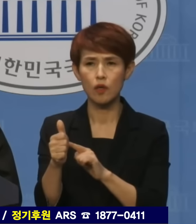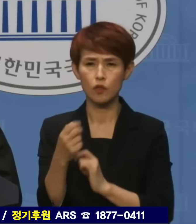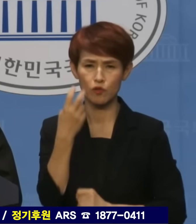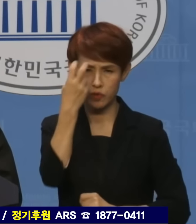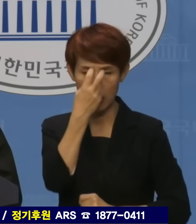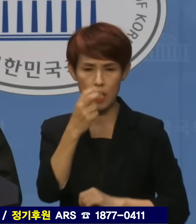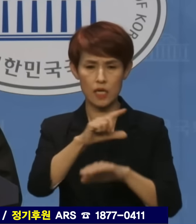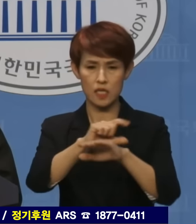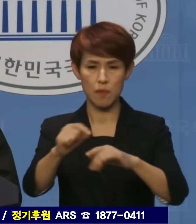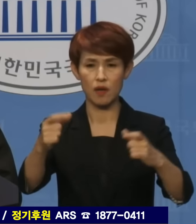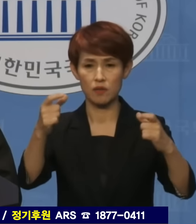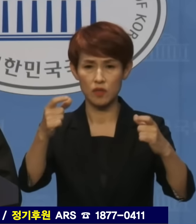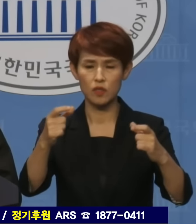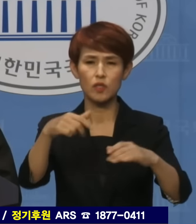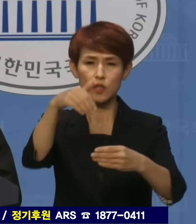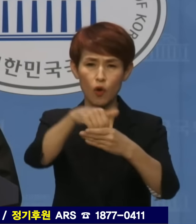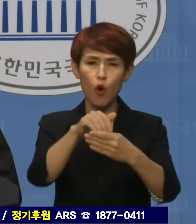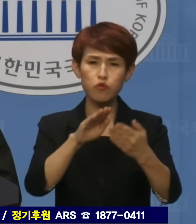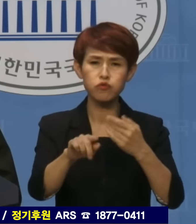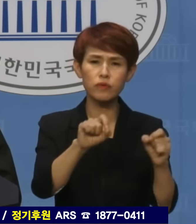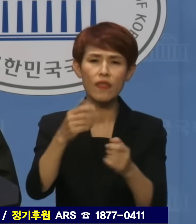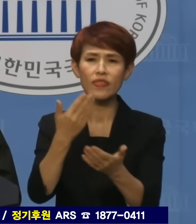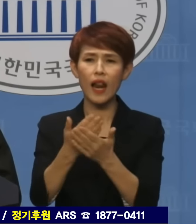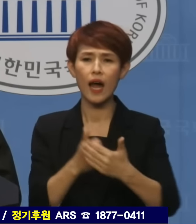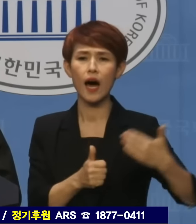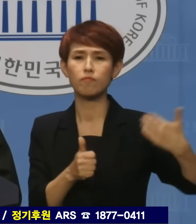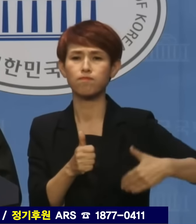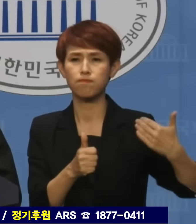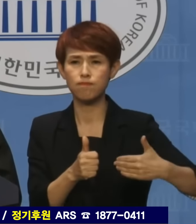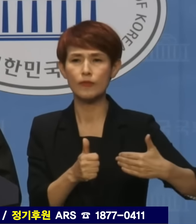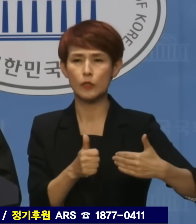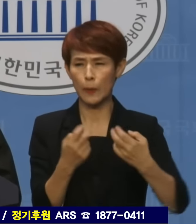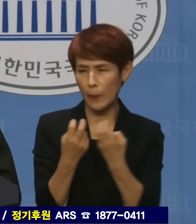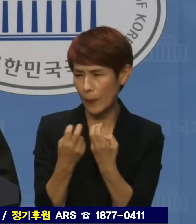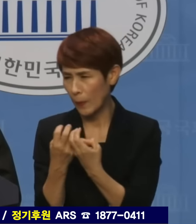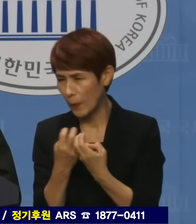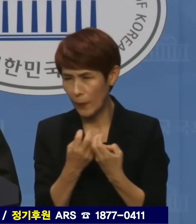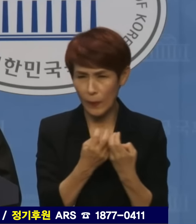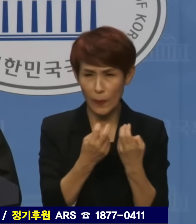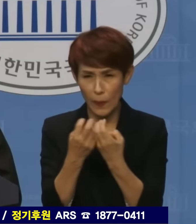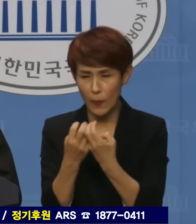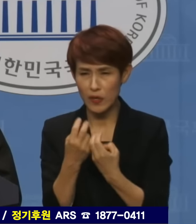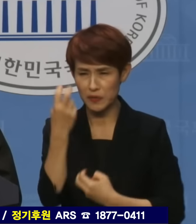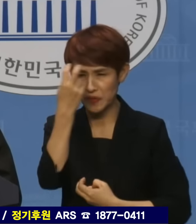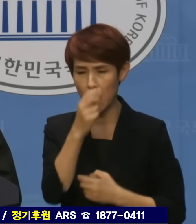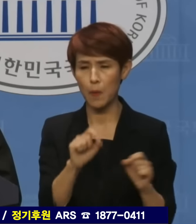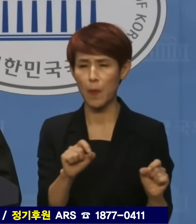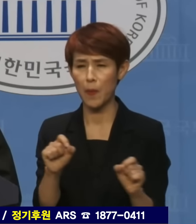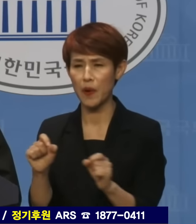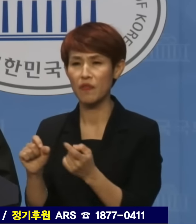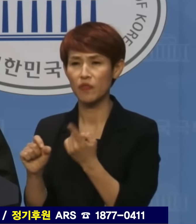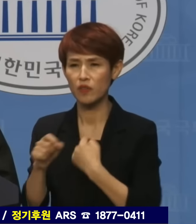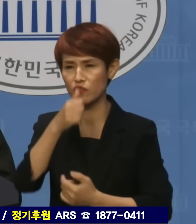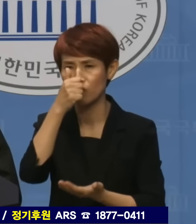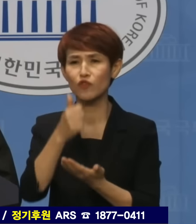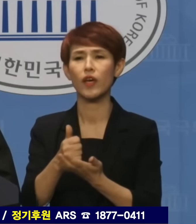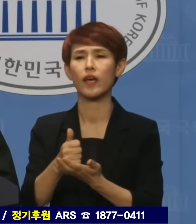수사를 지방선거 이후로 늦춰달라는 청탁을 받고 온갖 방법을 동원해 수사를